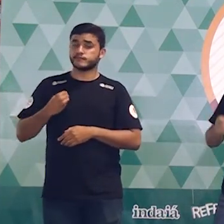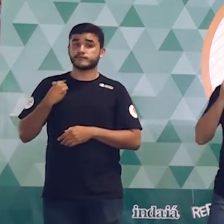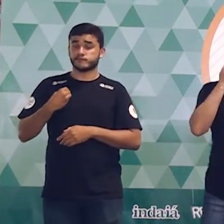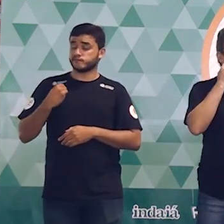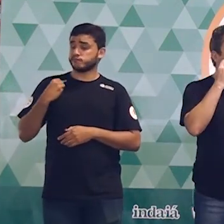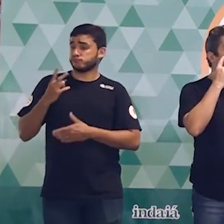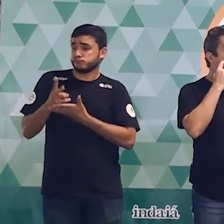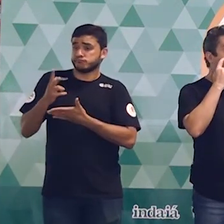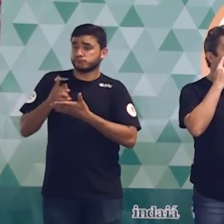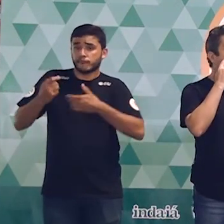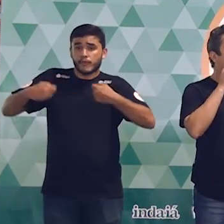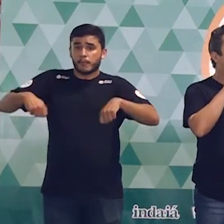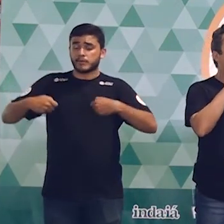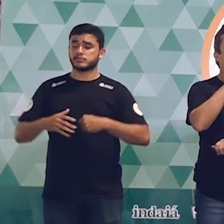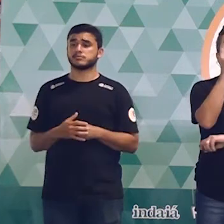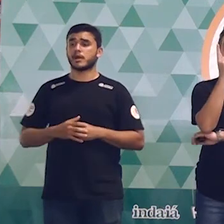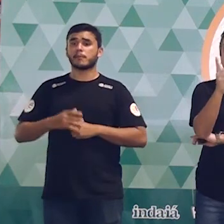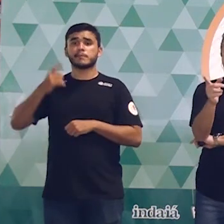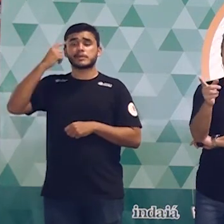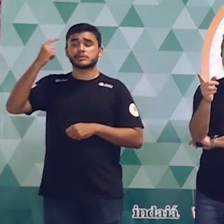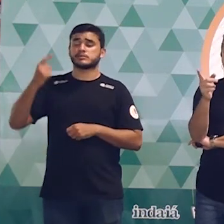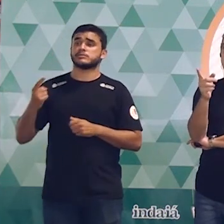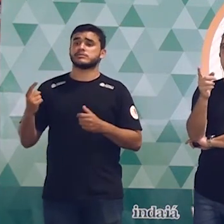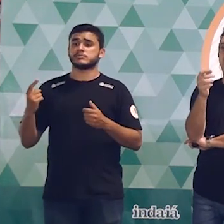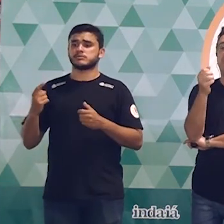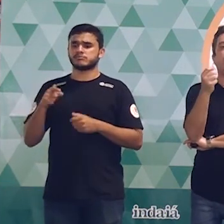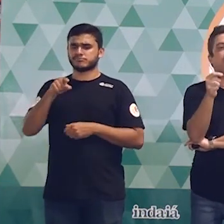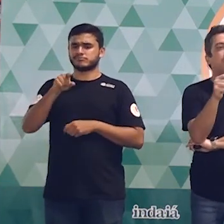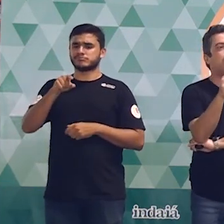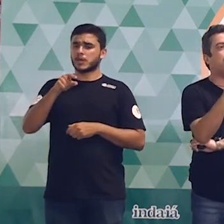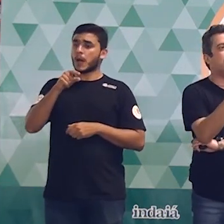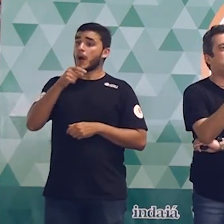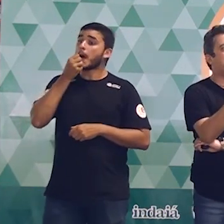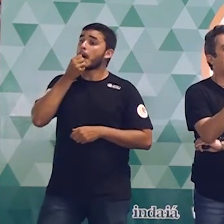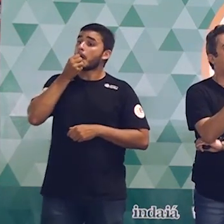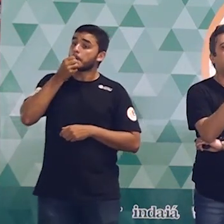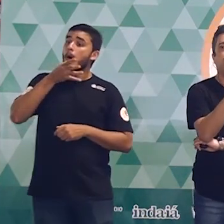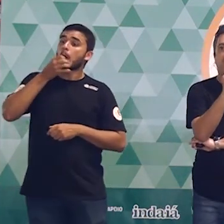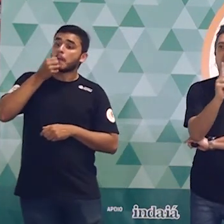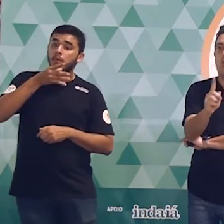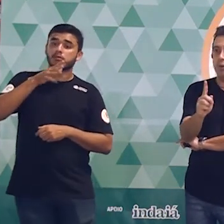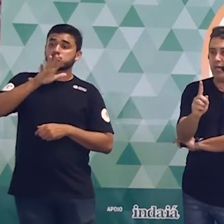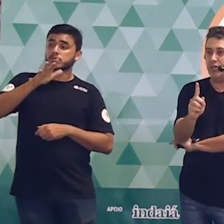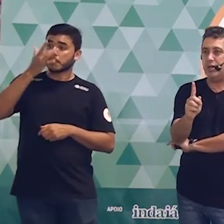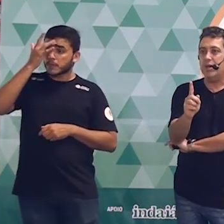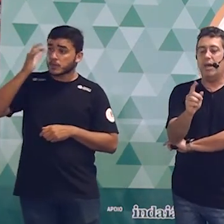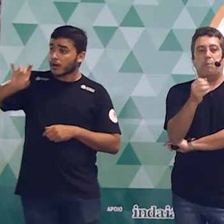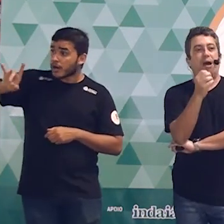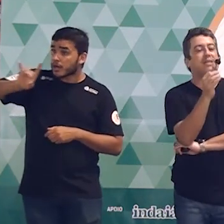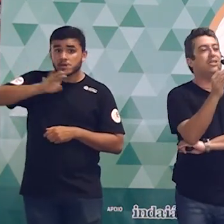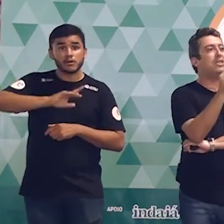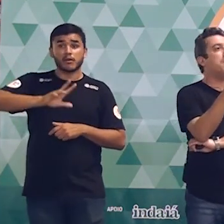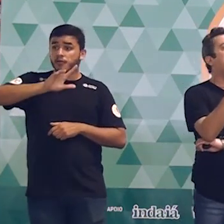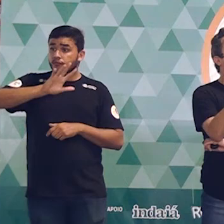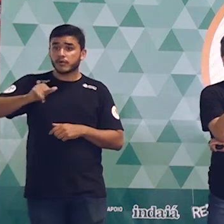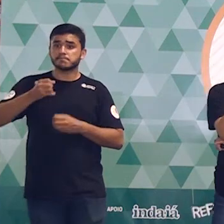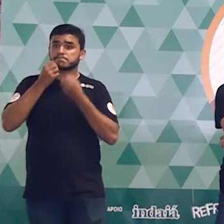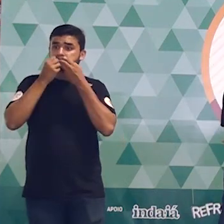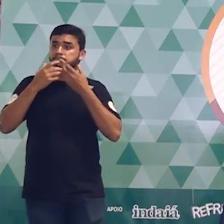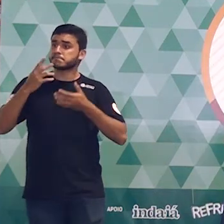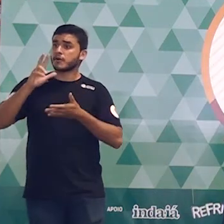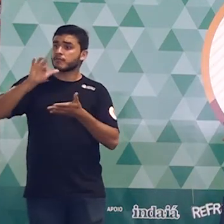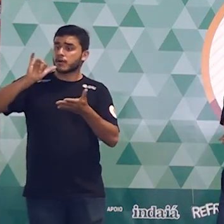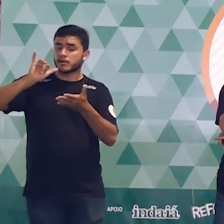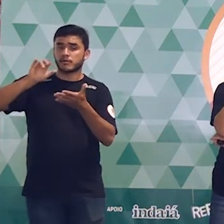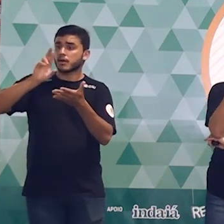necessidades. Não é um conteúdo que eu diria tão útil diretamente para as pessoas individualmente, mas é extremamente